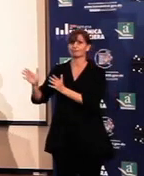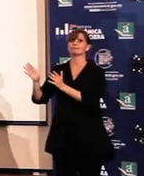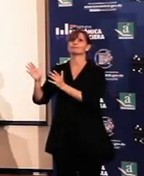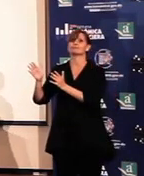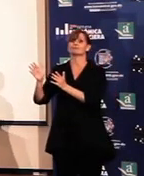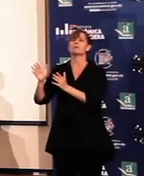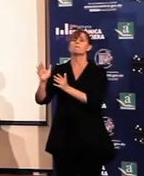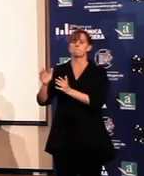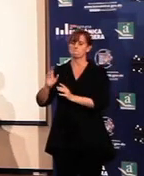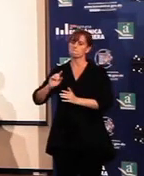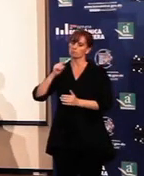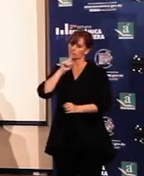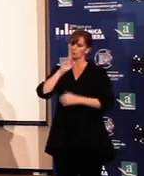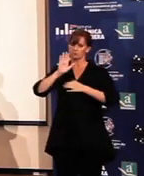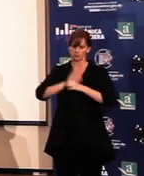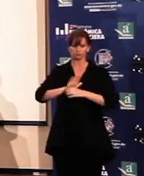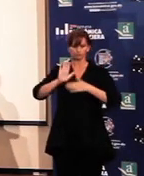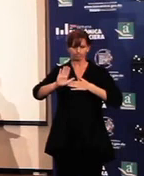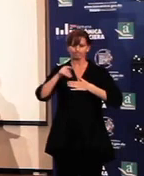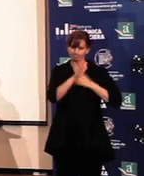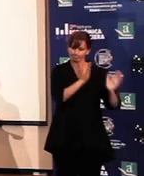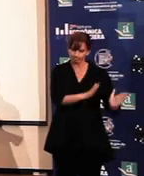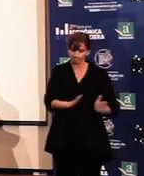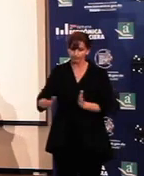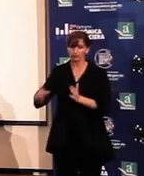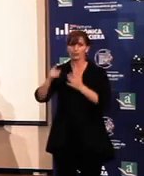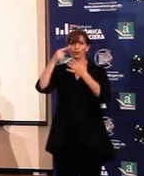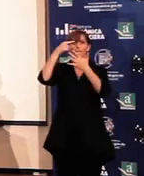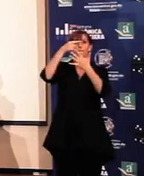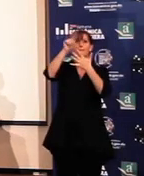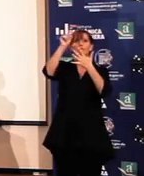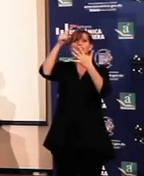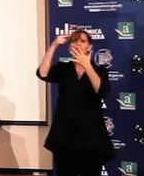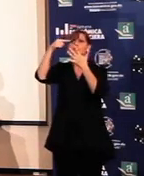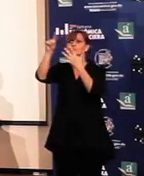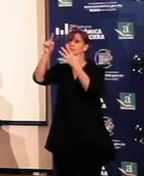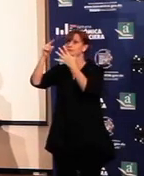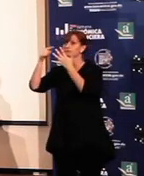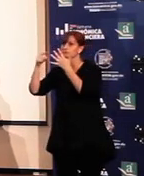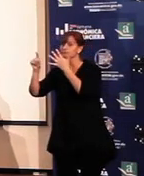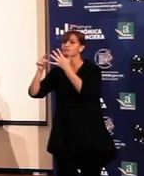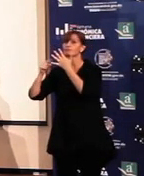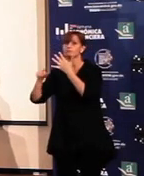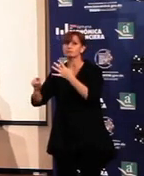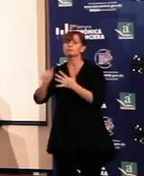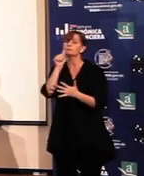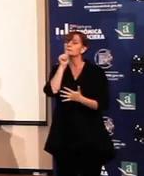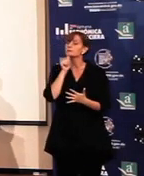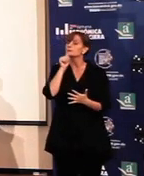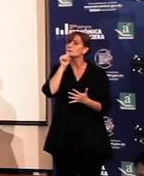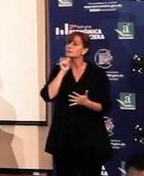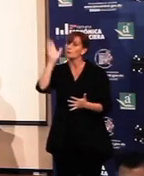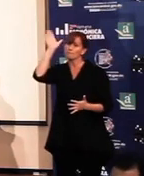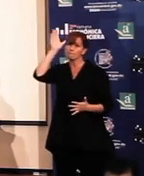consistente vas a poder lograr esos objetivos y si puedes y si logras esos objetivos con tu paciencia y con